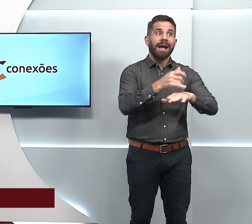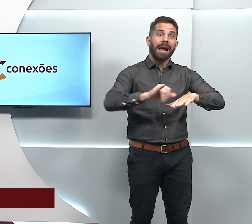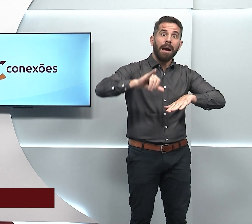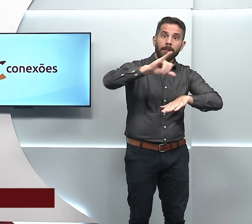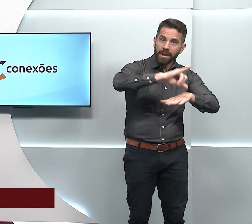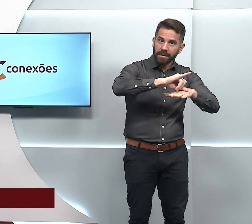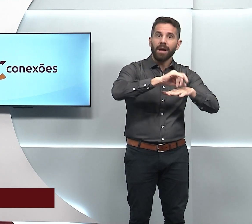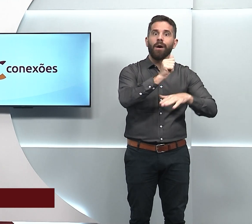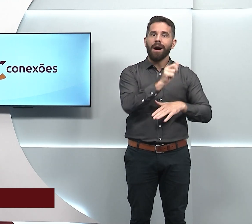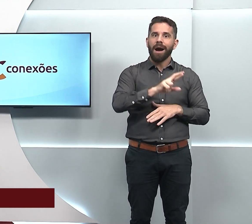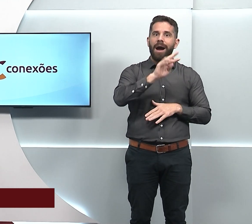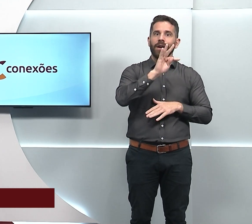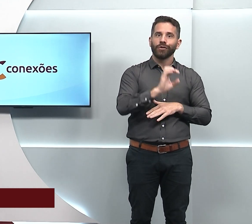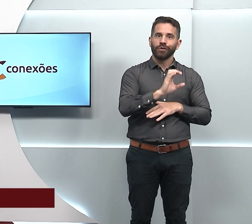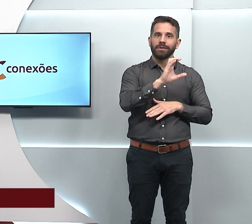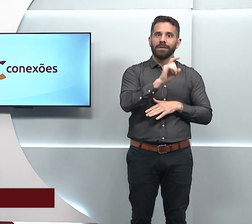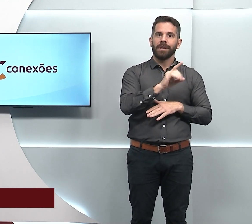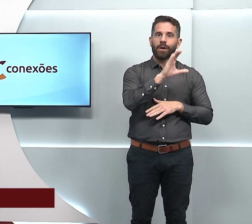ano passado.